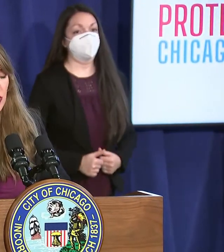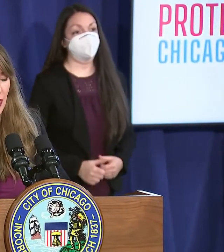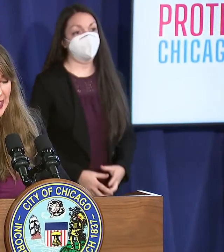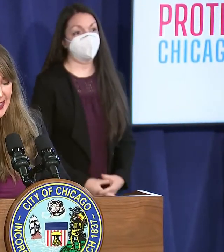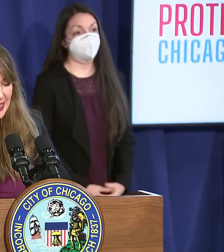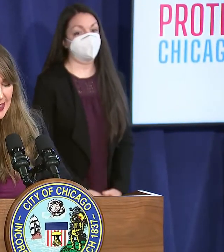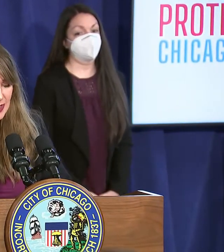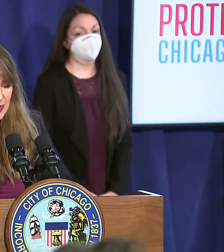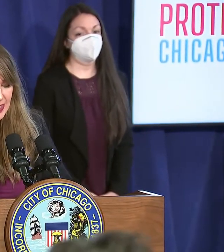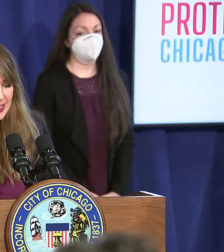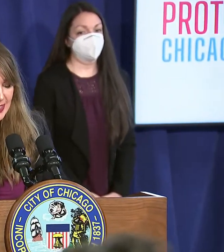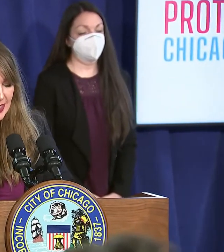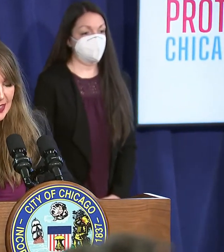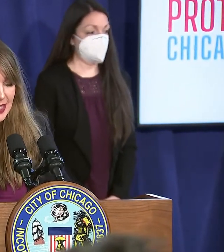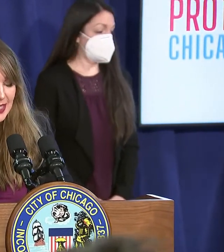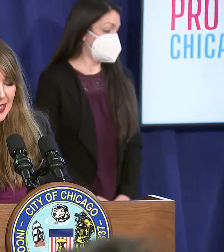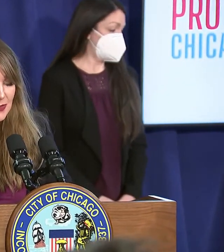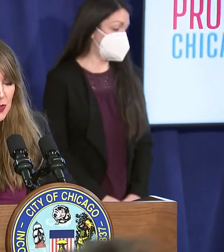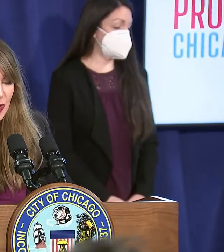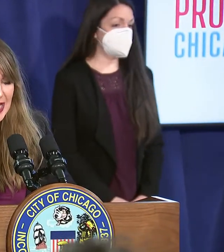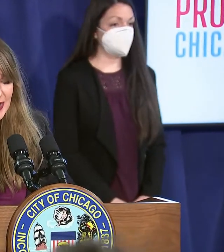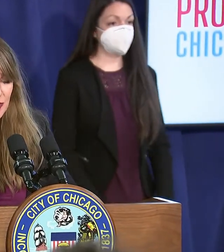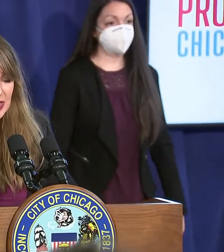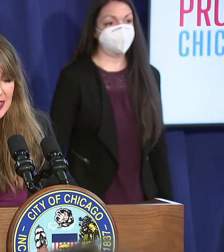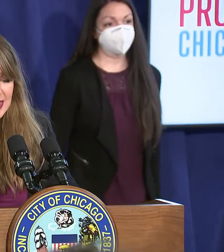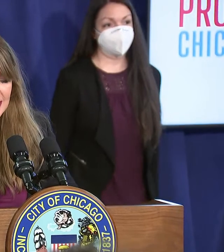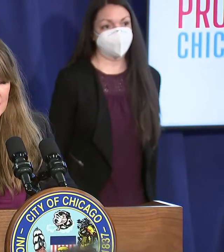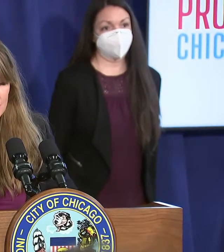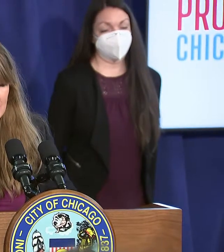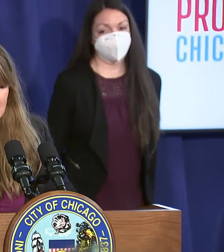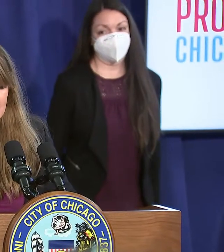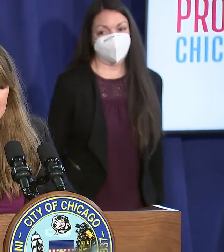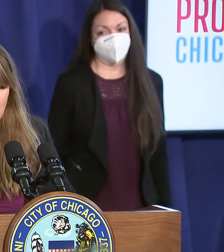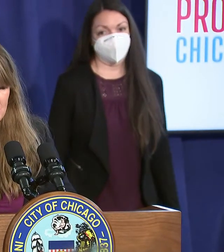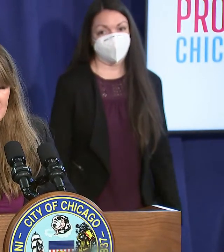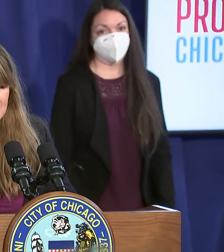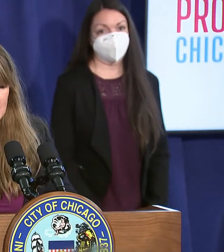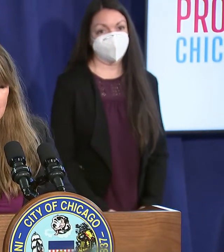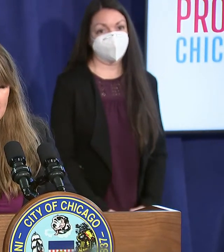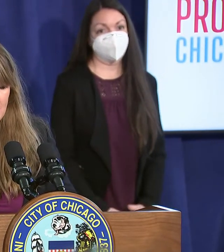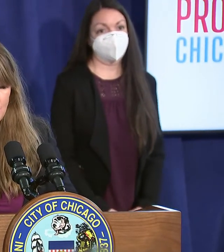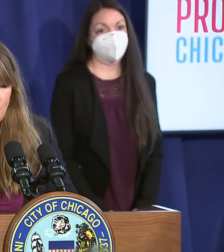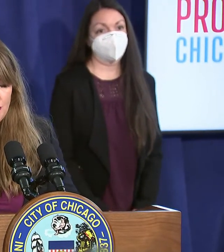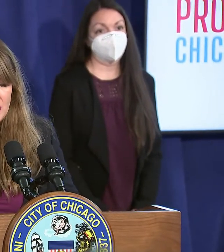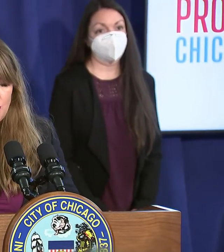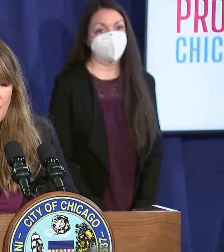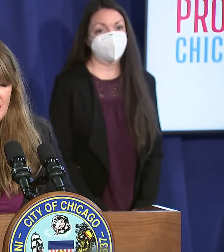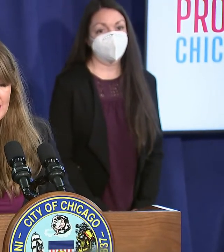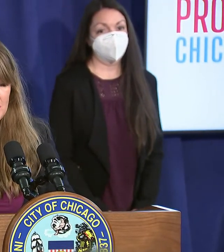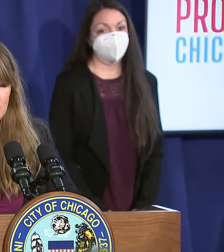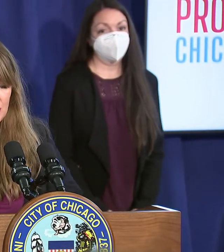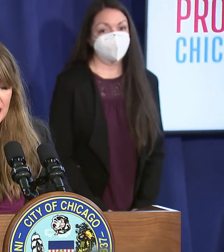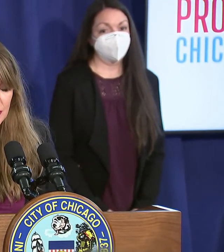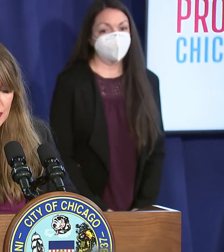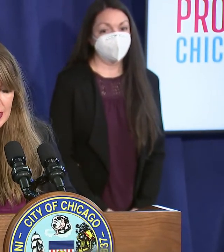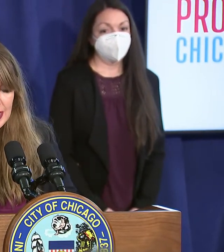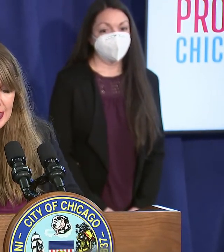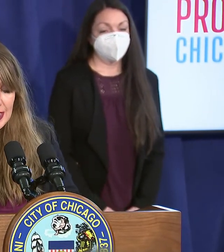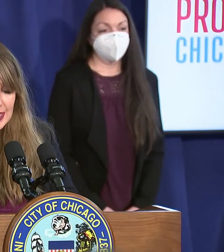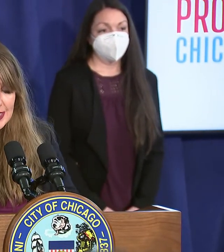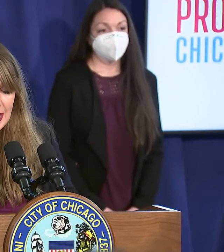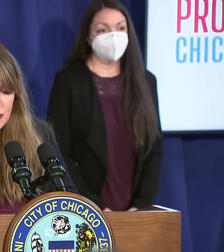tenemos actualizaciones. Tenemos buenas noticias. Los casos de COVID-19 continúan